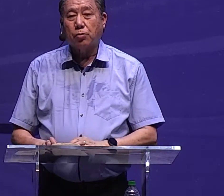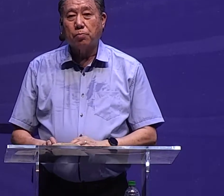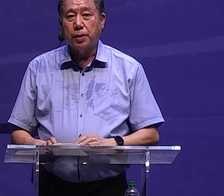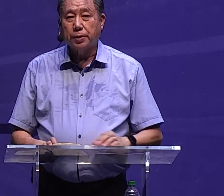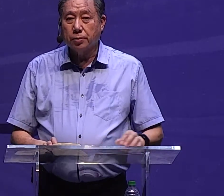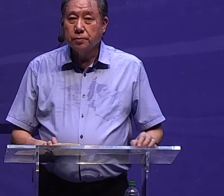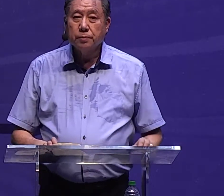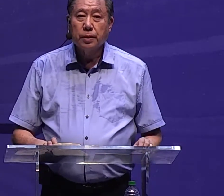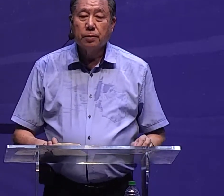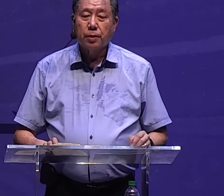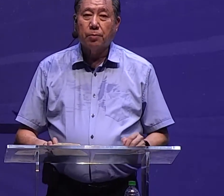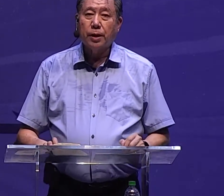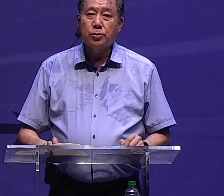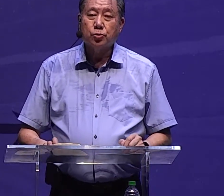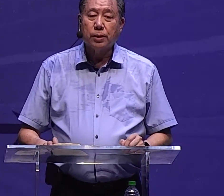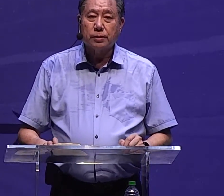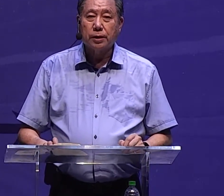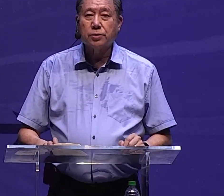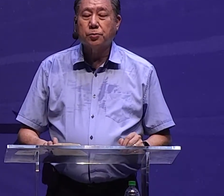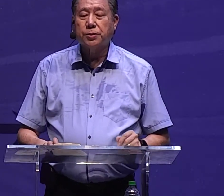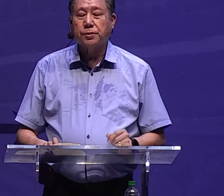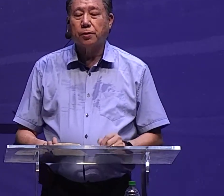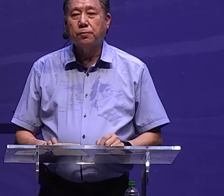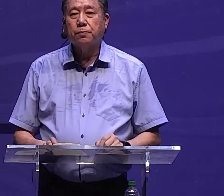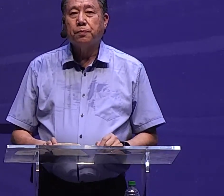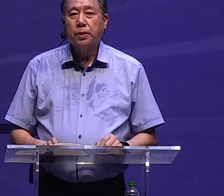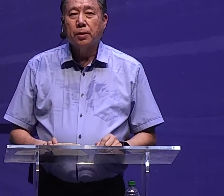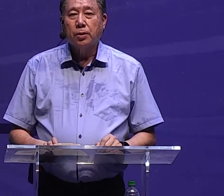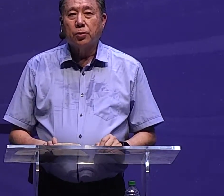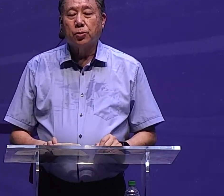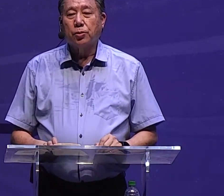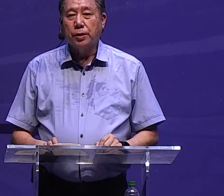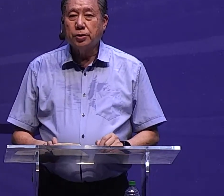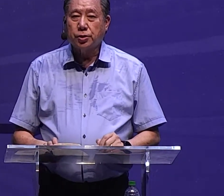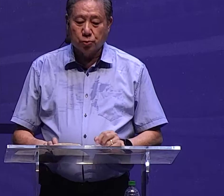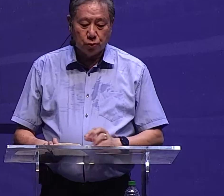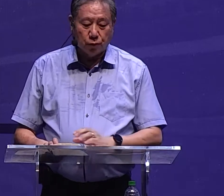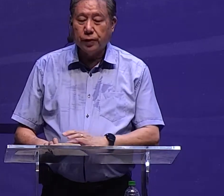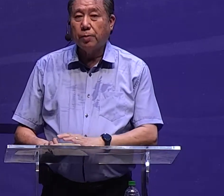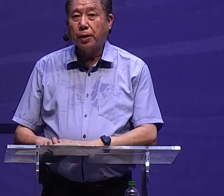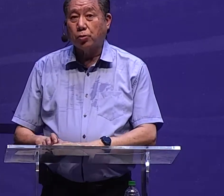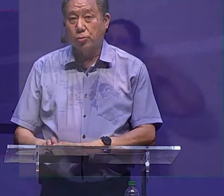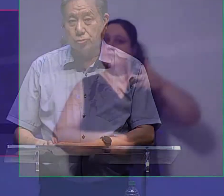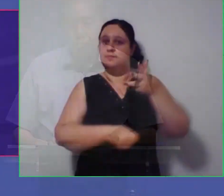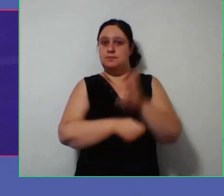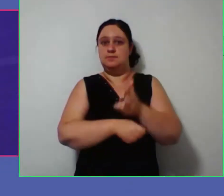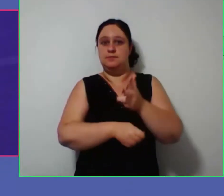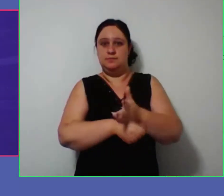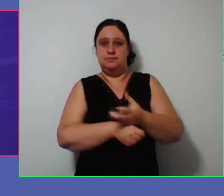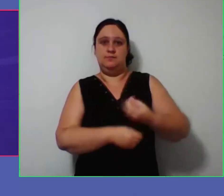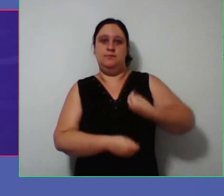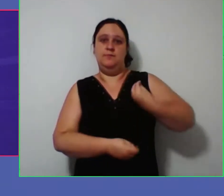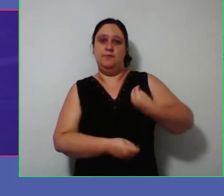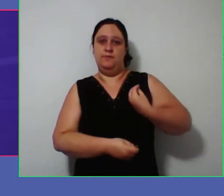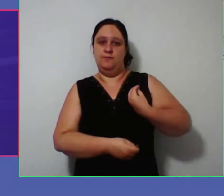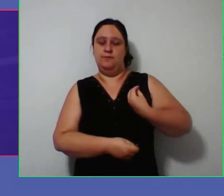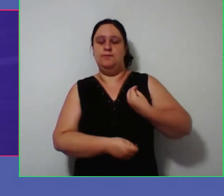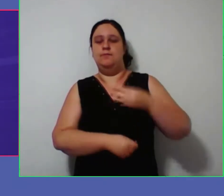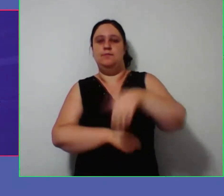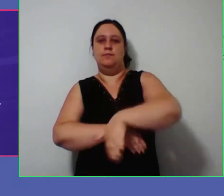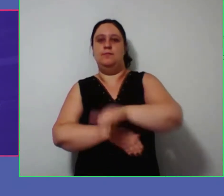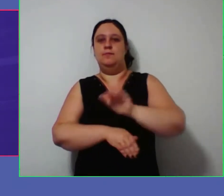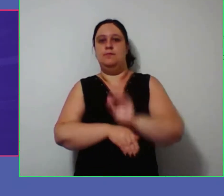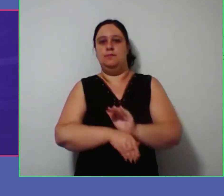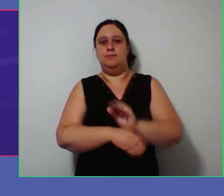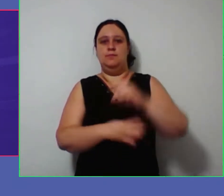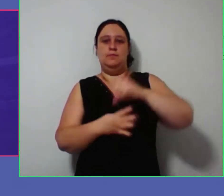nos acompanham para mais uma transmissão do Instituto Vida para Todos. Estamos dentro de